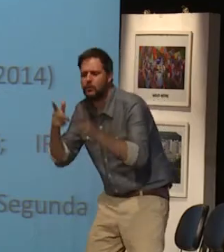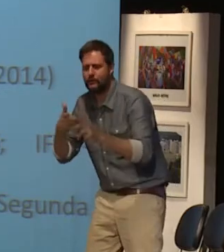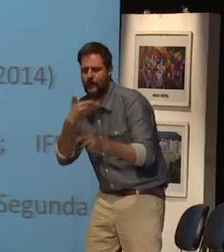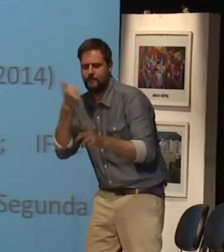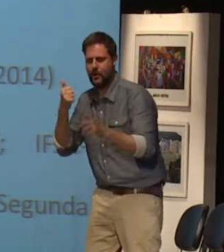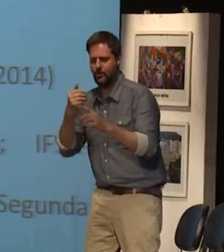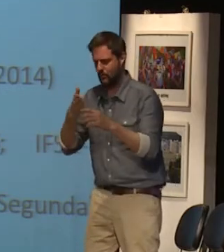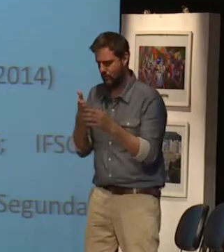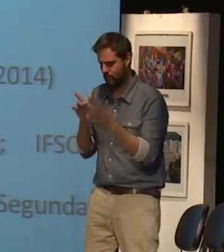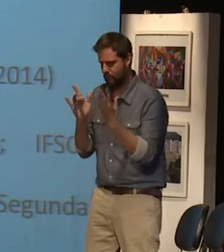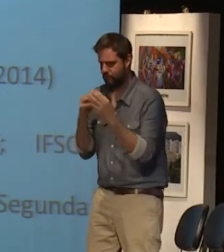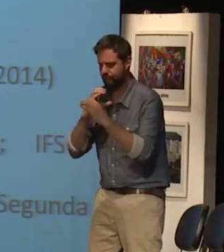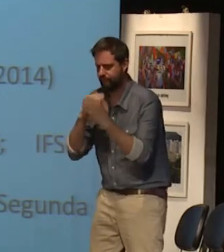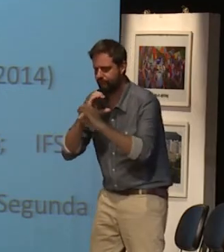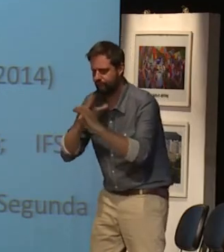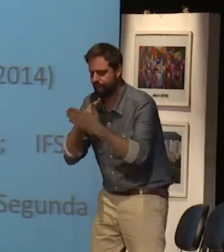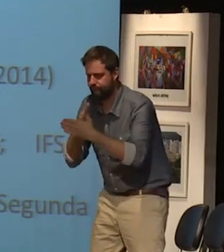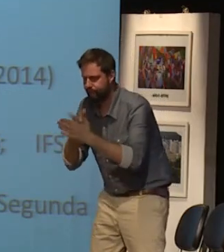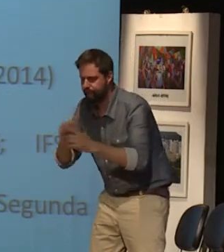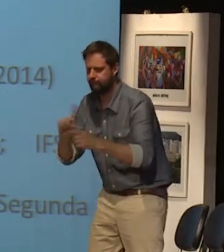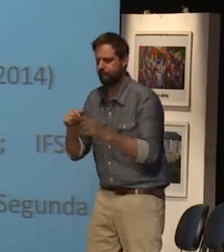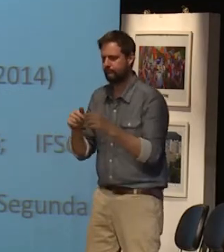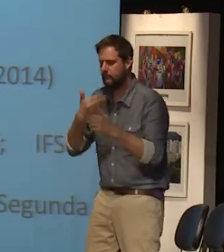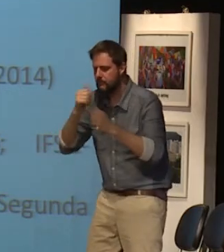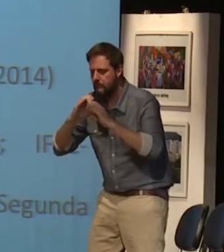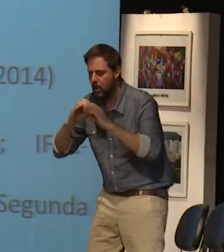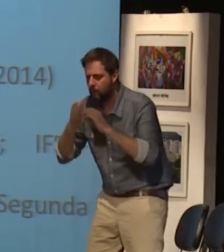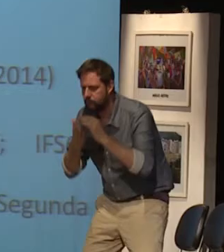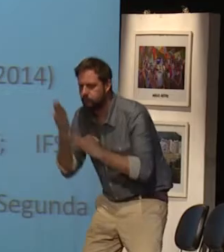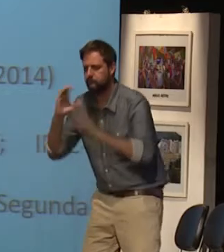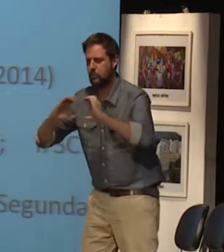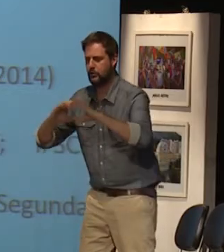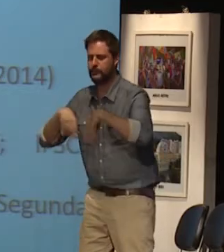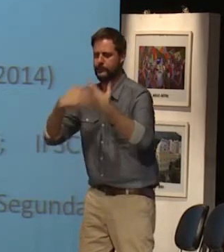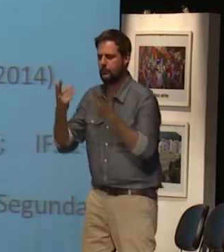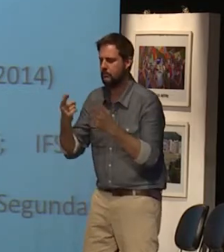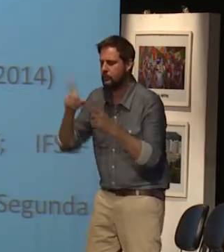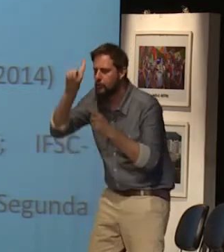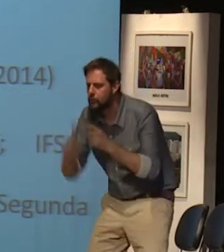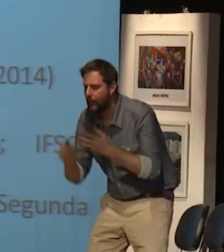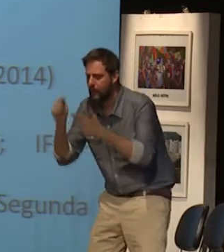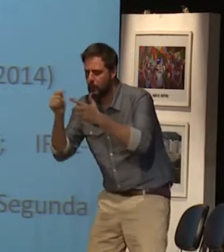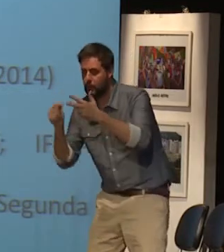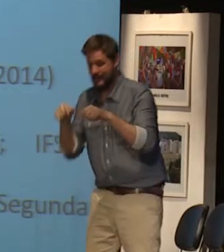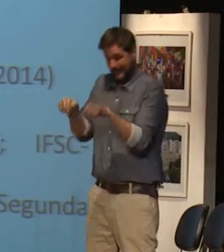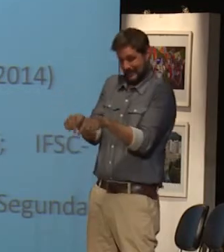ali comunicacional, então como que a gente resolve? Como é que é melhor o